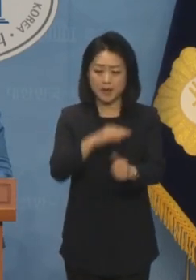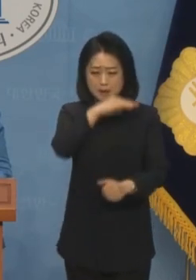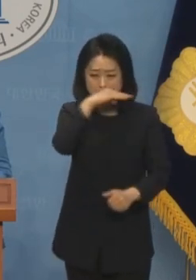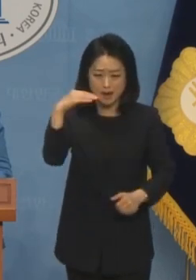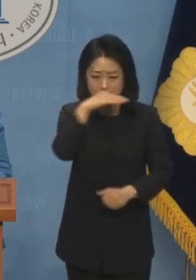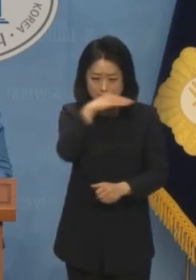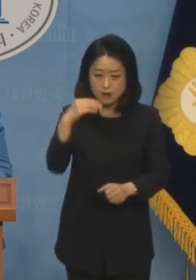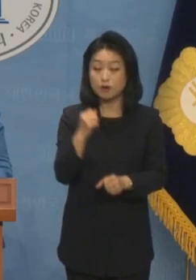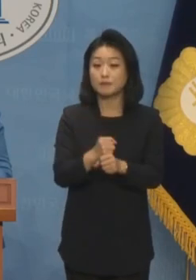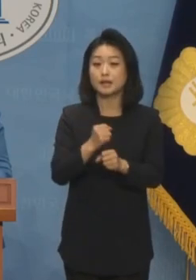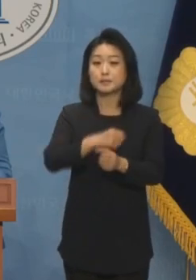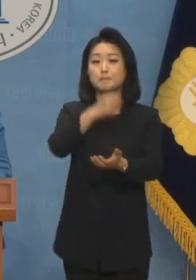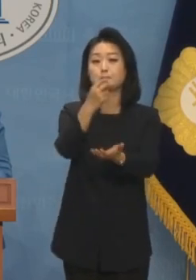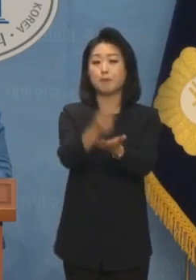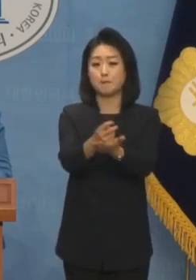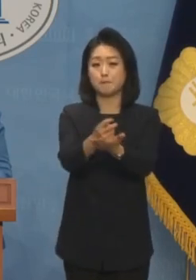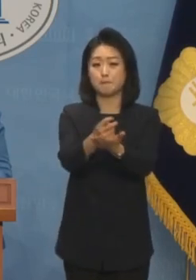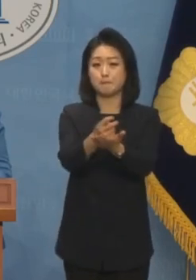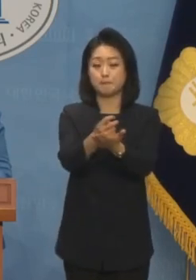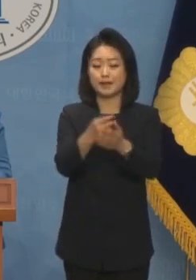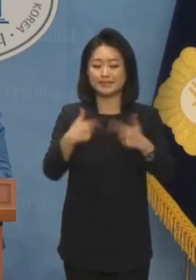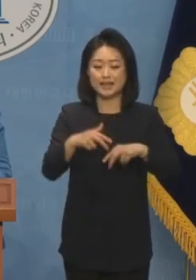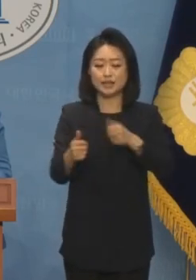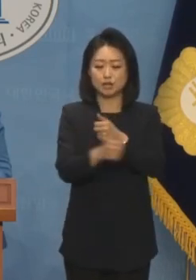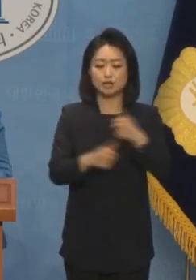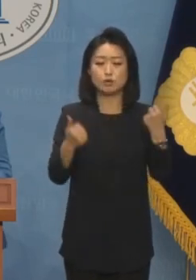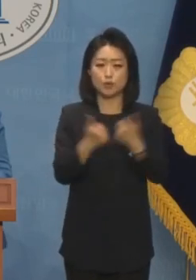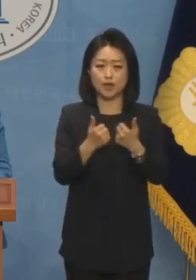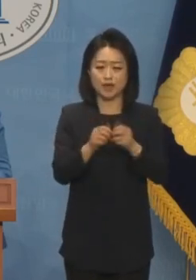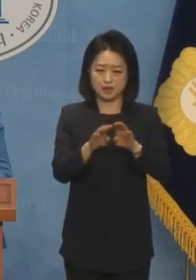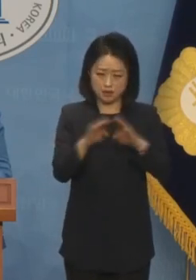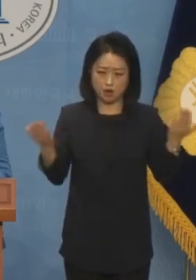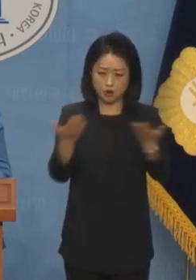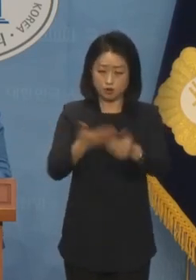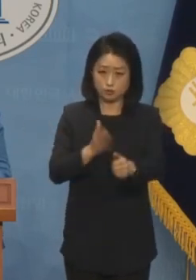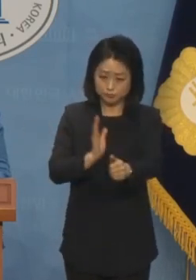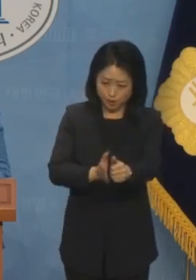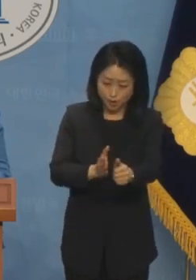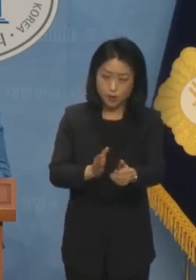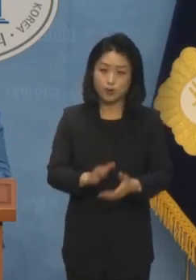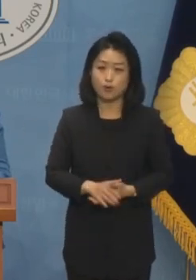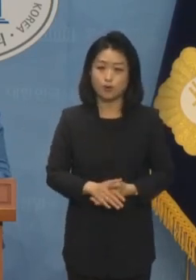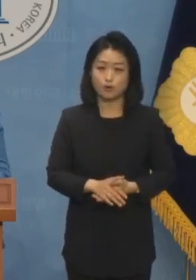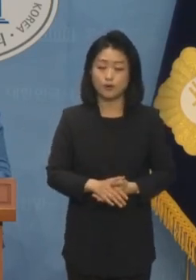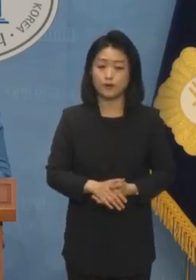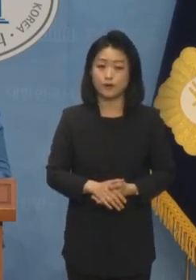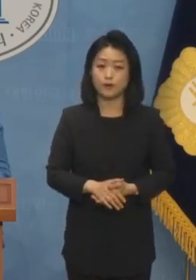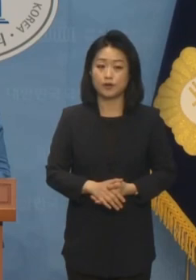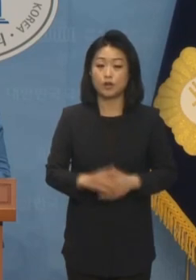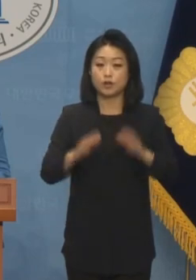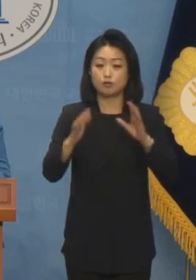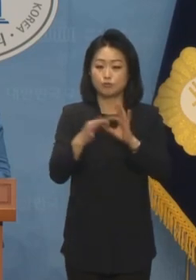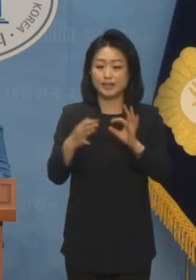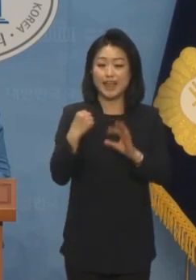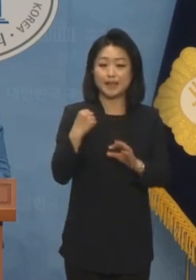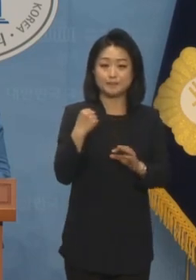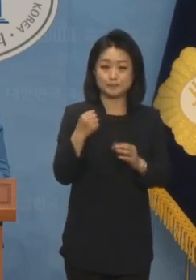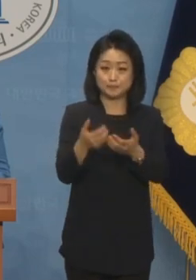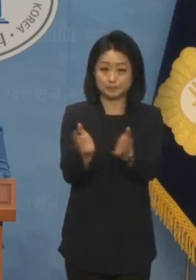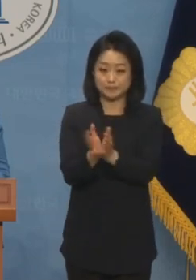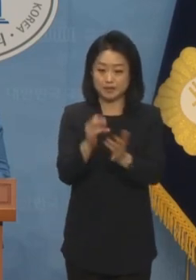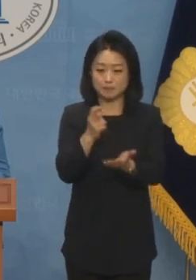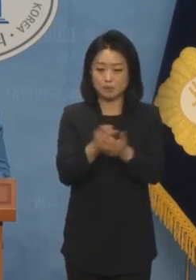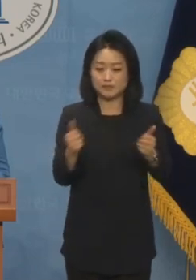그런 법 상임위를 내팽개치는 일 당장 중단하십시오. 국힘은